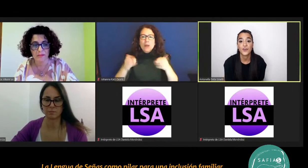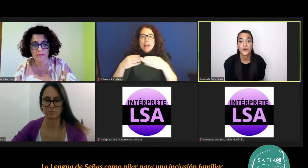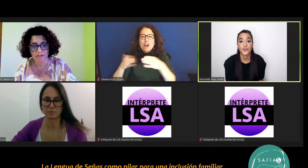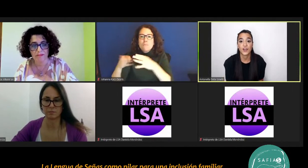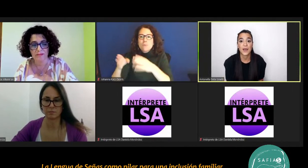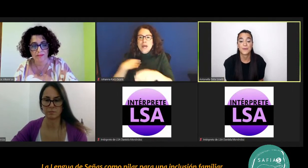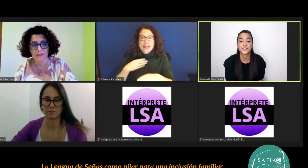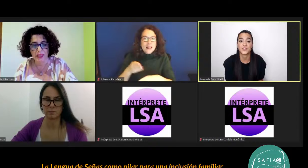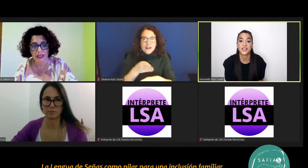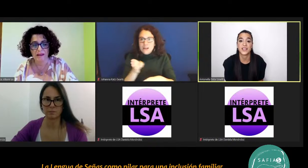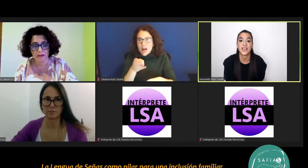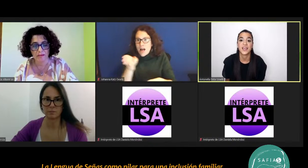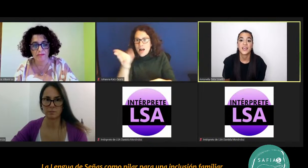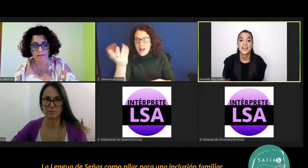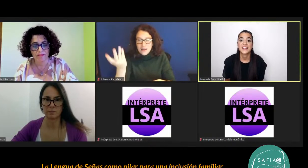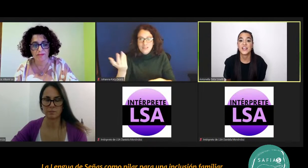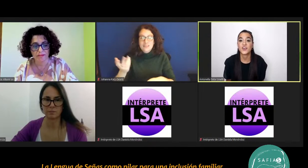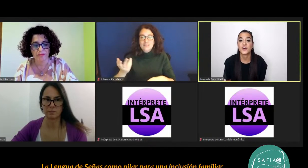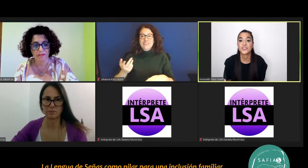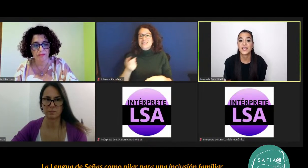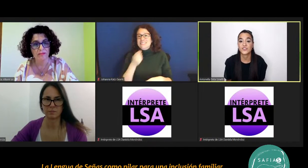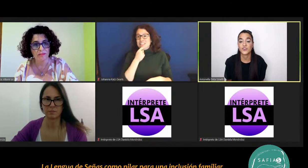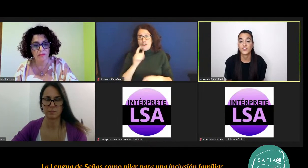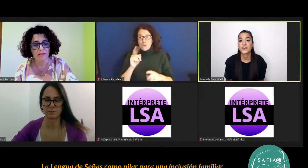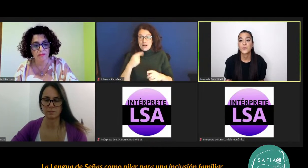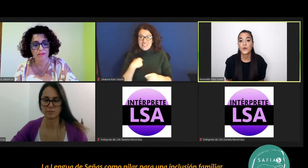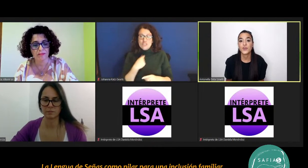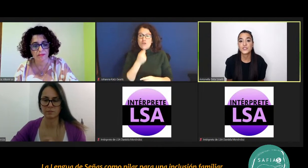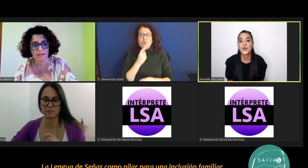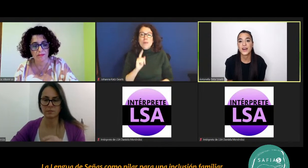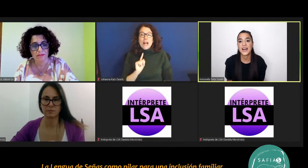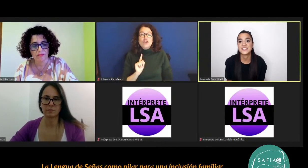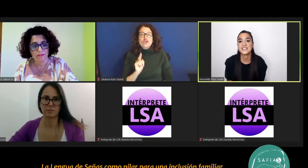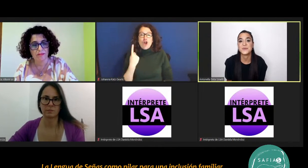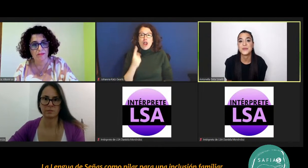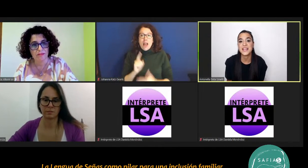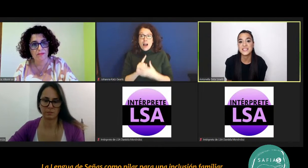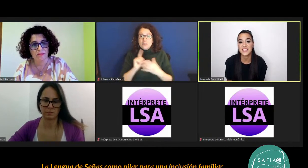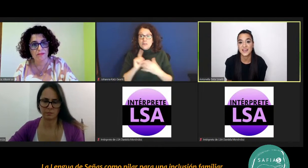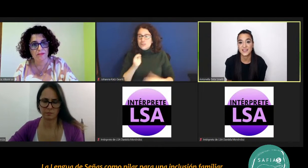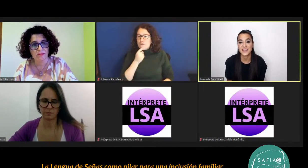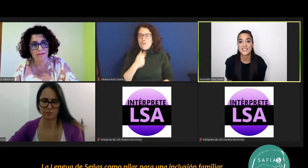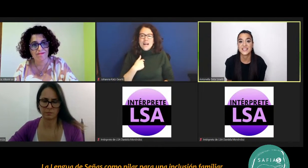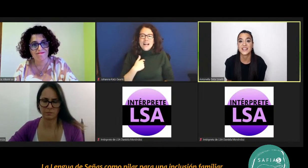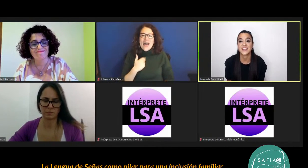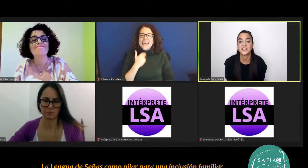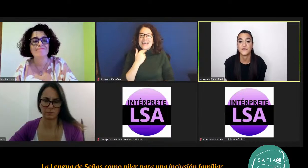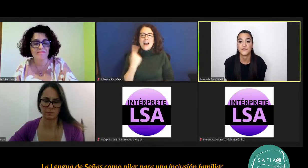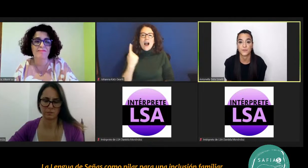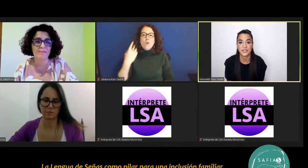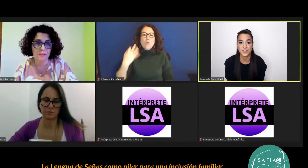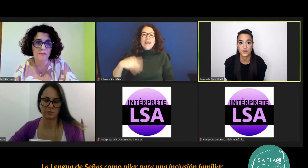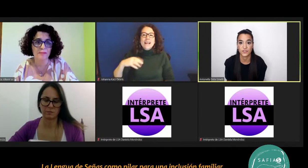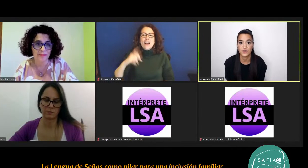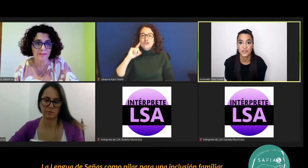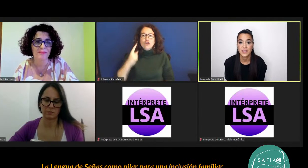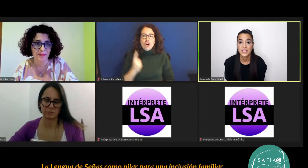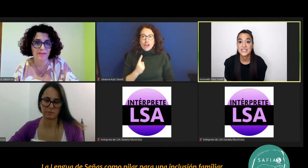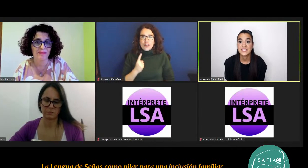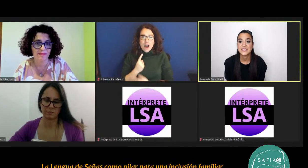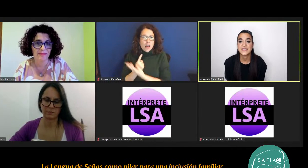mismo con las personas que tienen contactos, bueno, eso accesibiliza y acerca esa